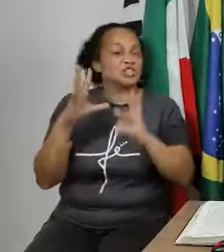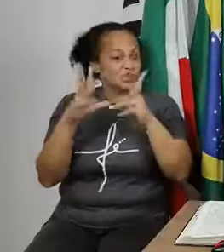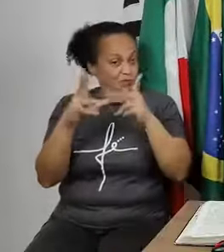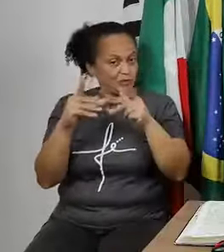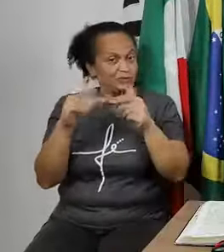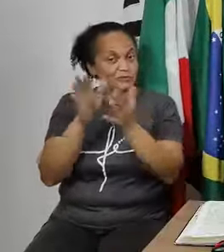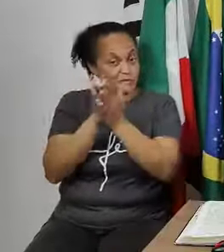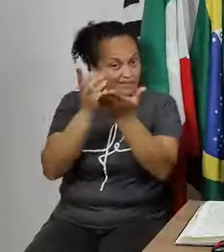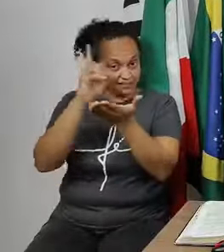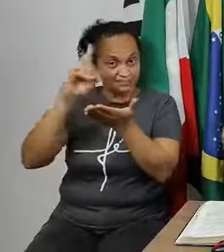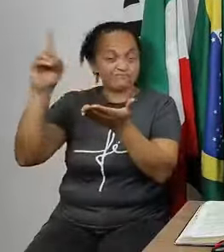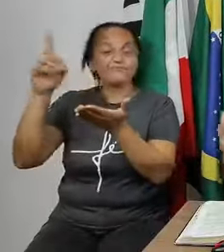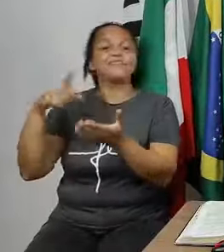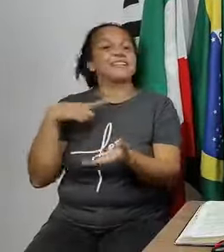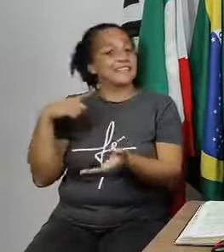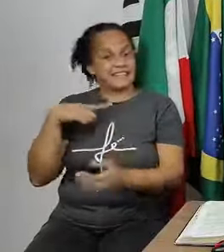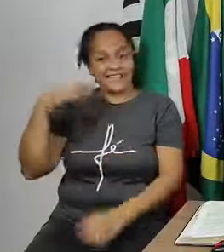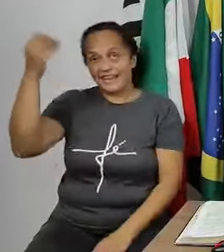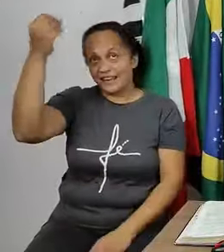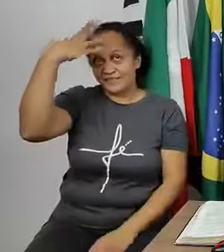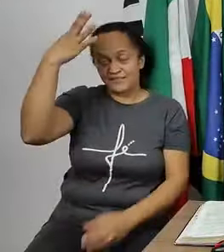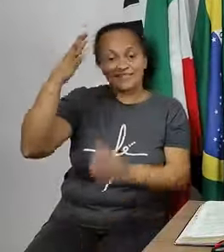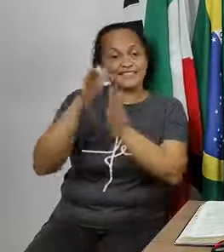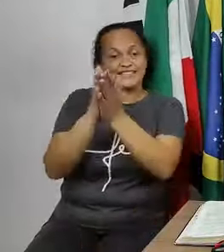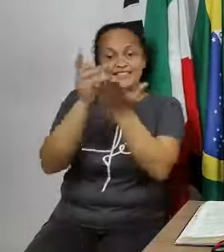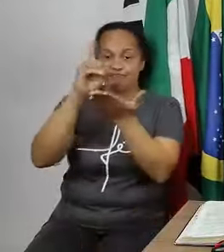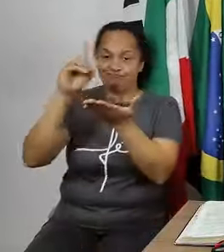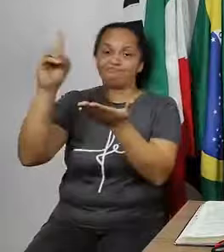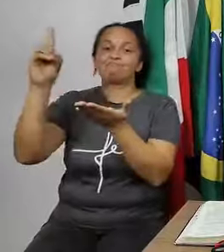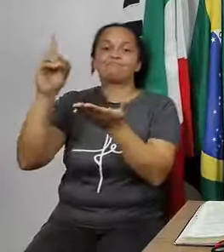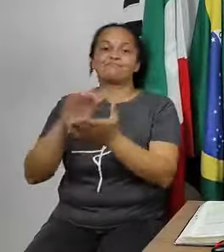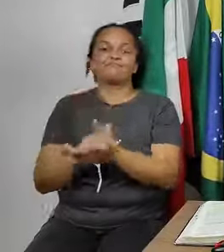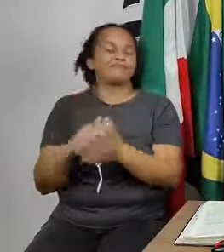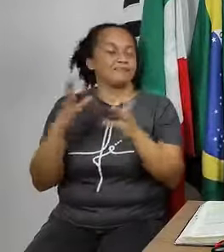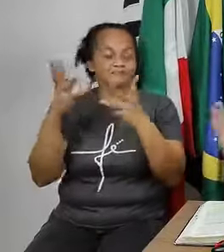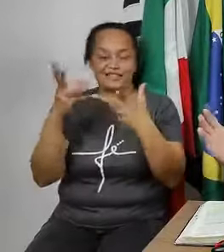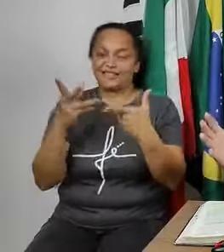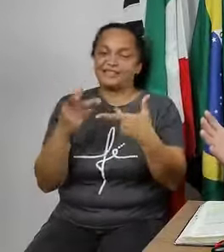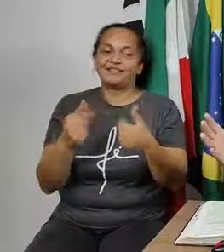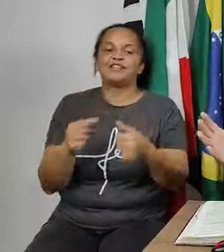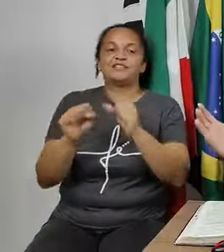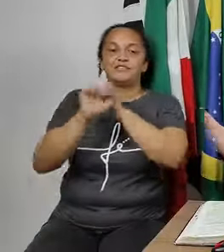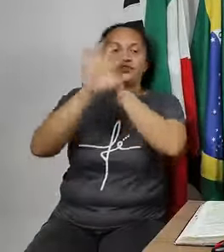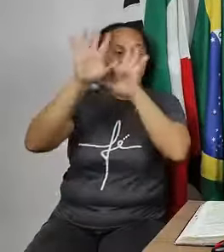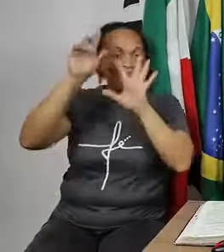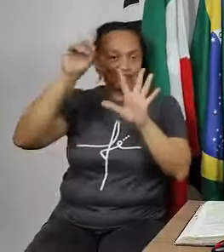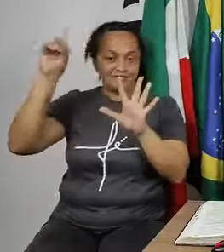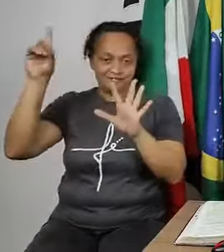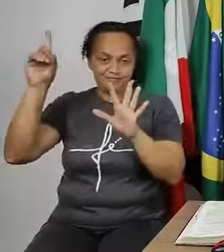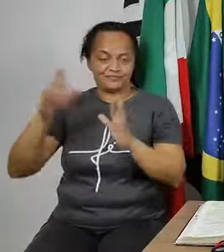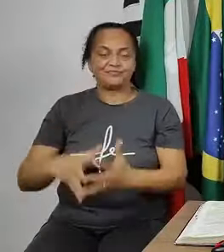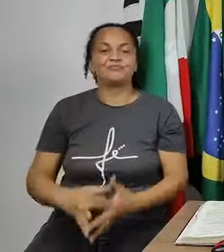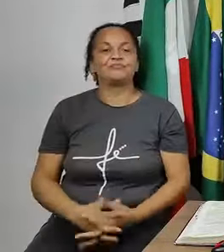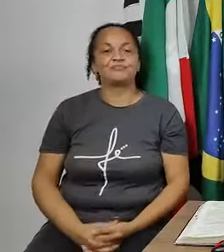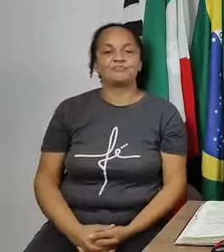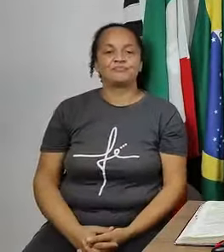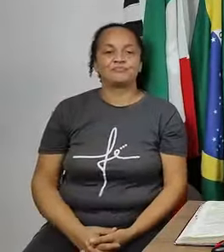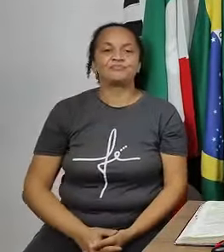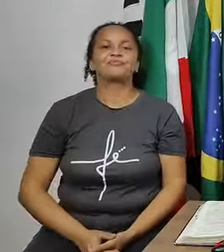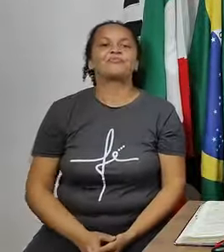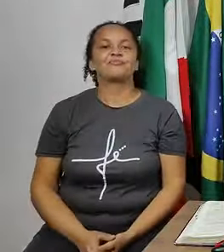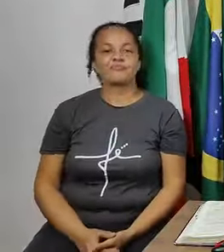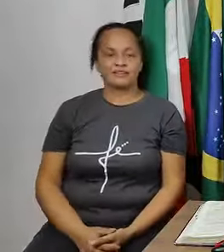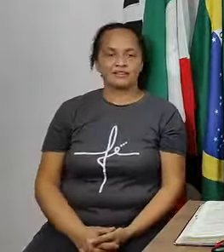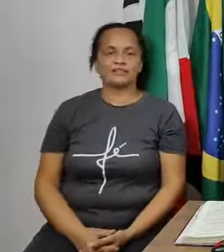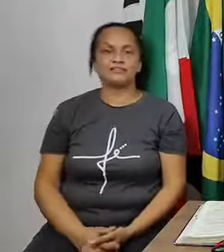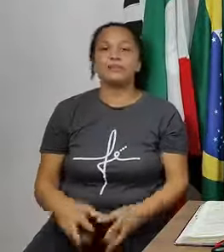e tem revelação da palavra. Isso é fantástico. Glória a Deus, né? Oh, glória a